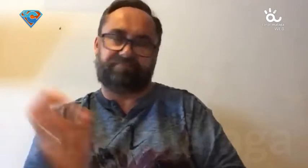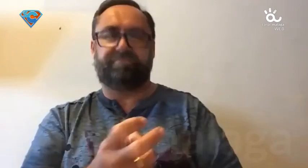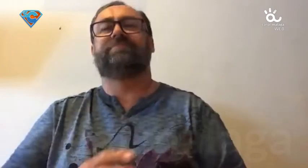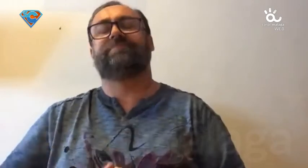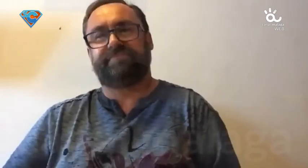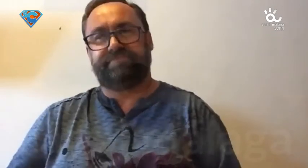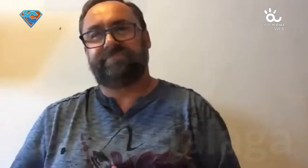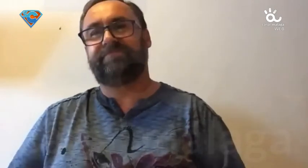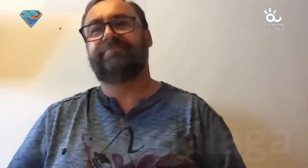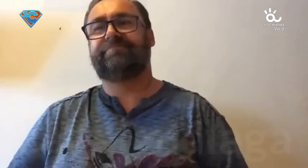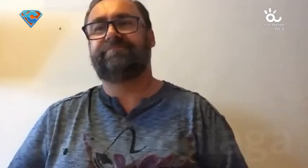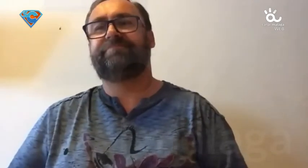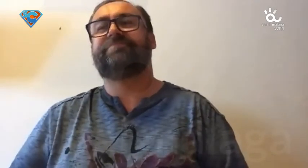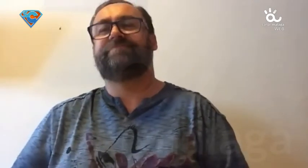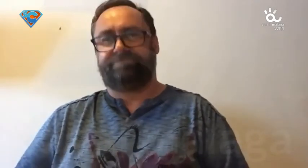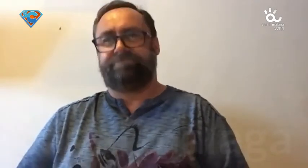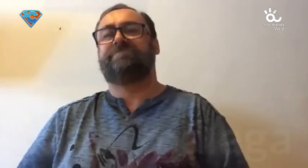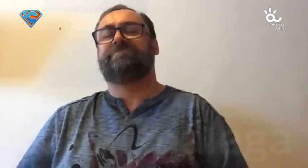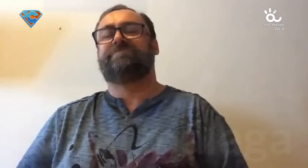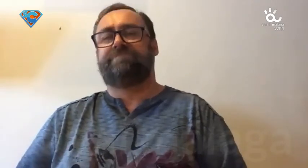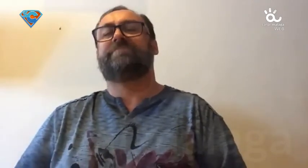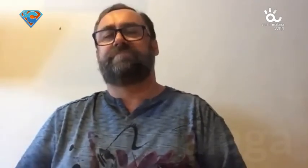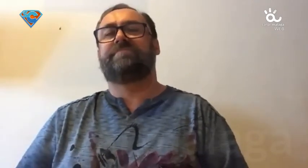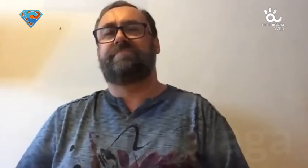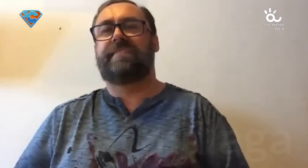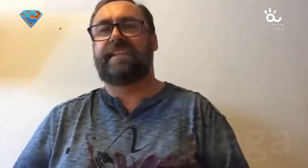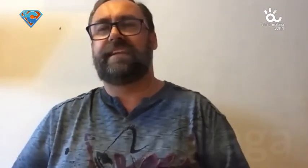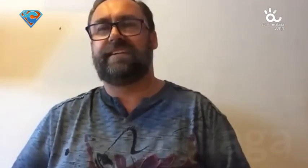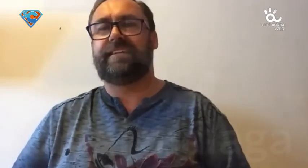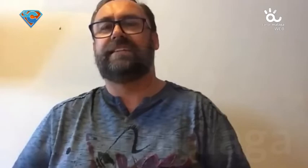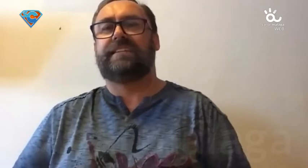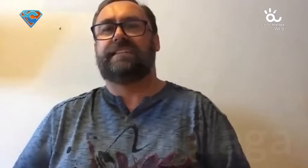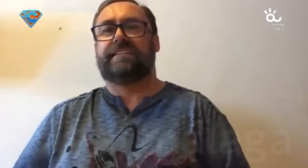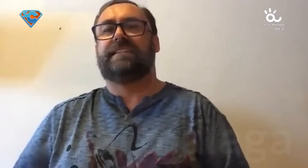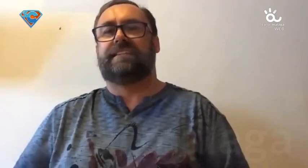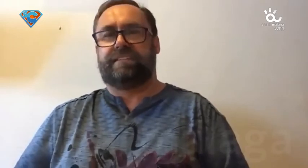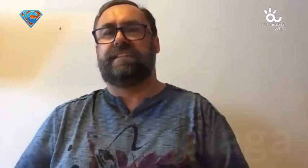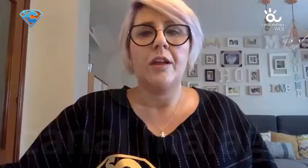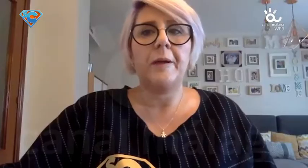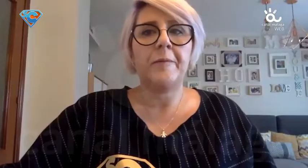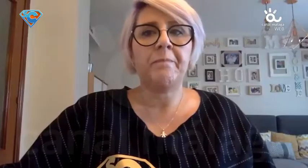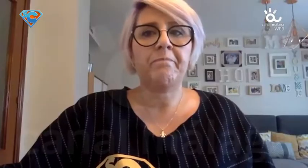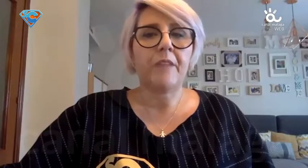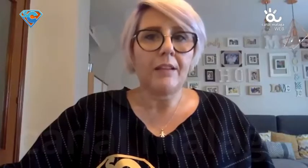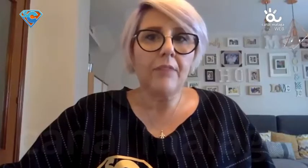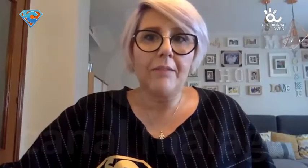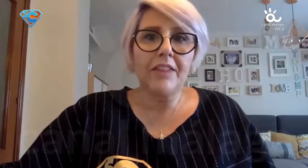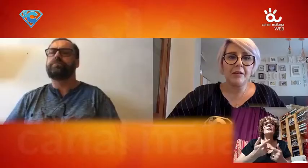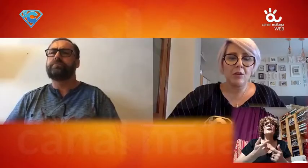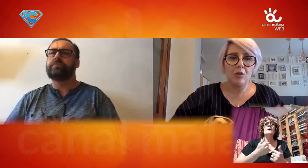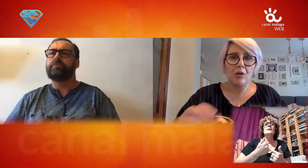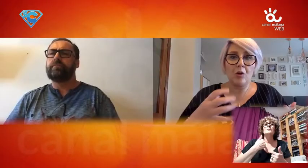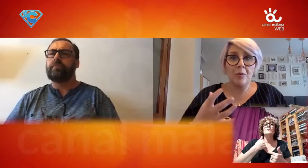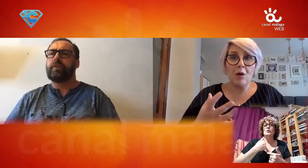a escribir, le enseño signos, le amplío la información, le explico, es otro papel. Em, a